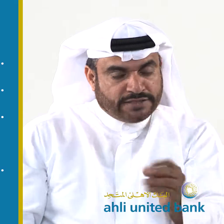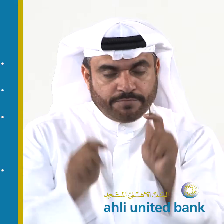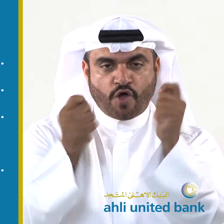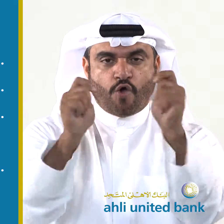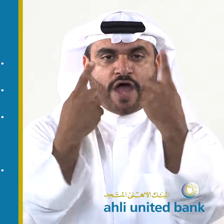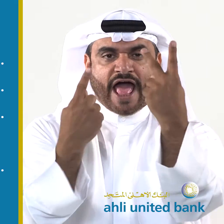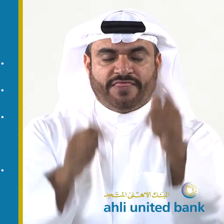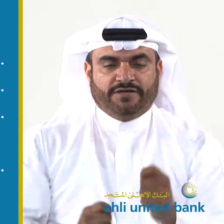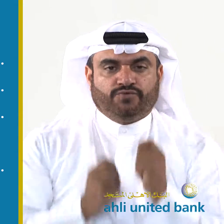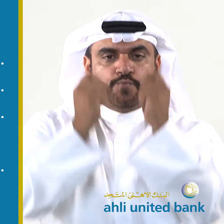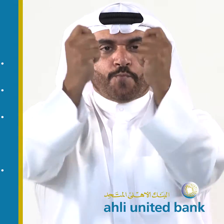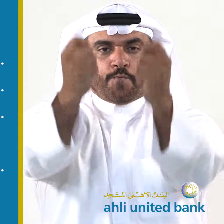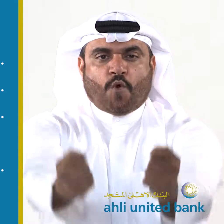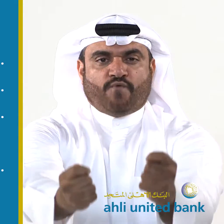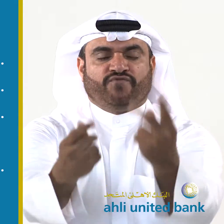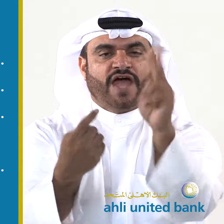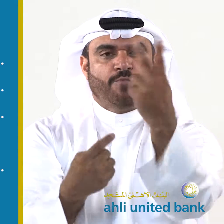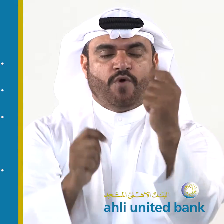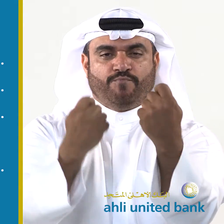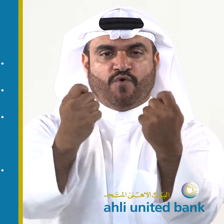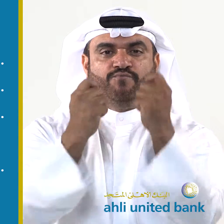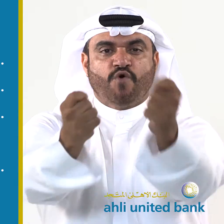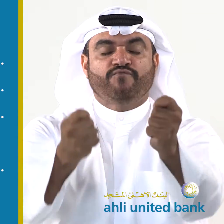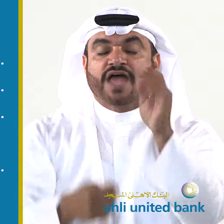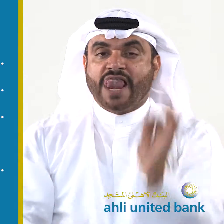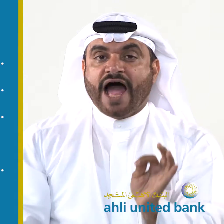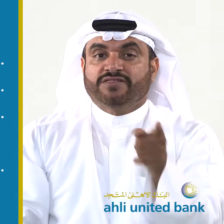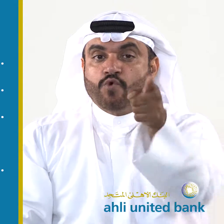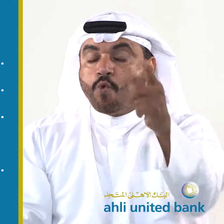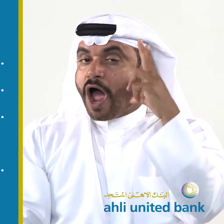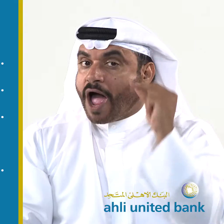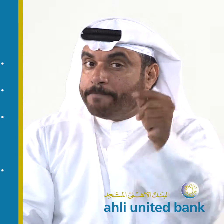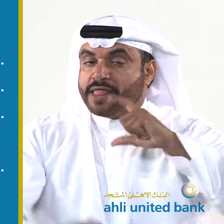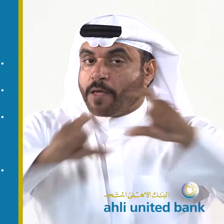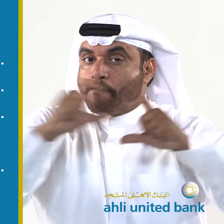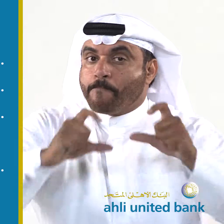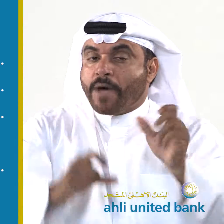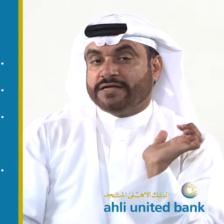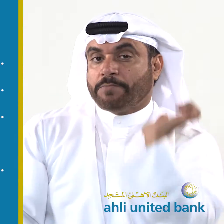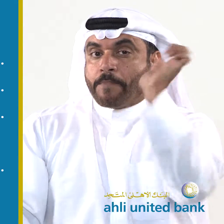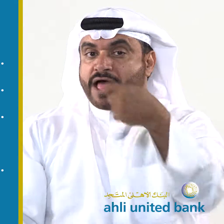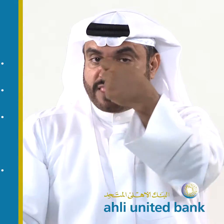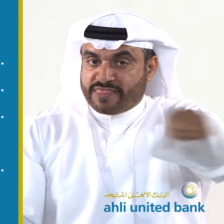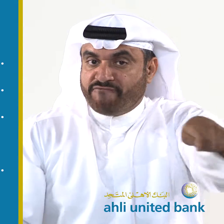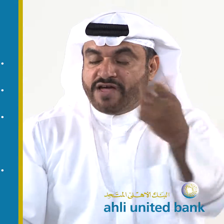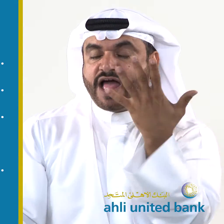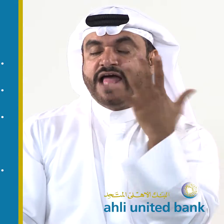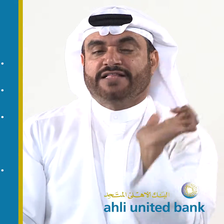بإعادة نسختي المفتاح للبنك مع أحقية البنك في عدم إعادة قيمة التأمين